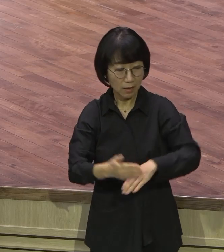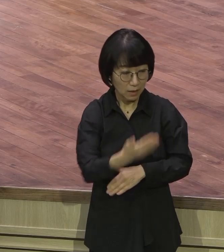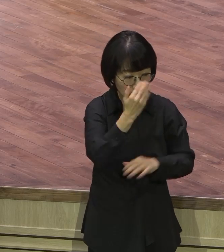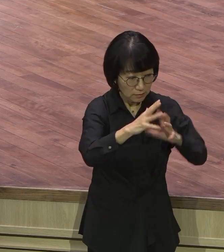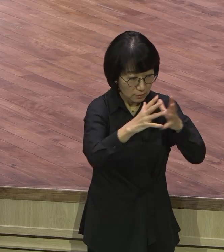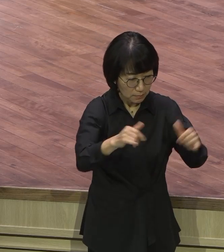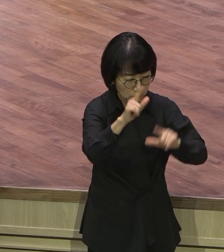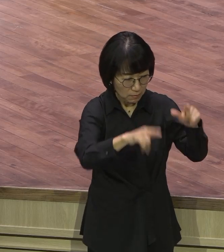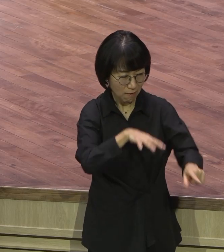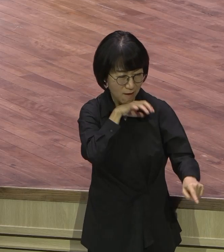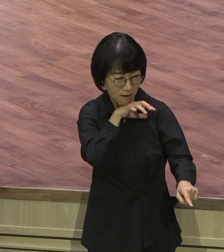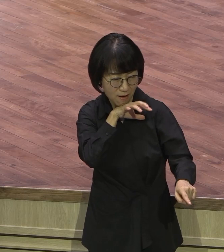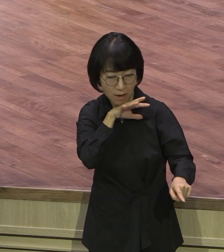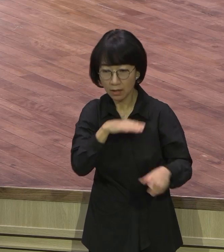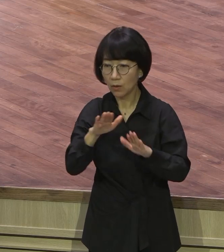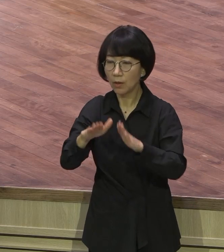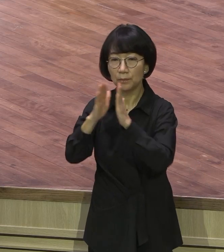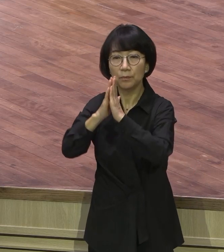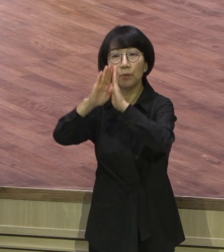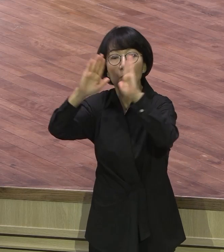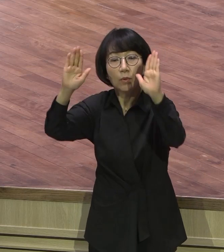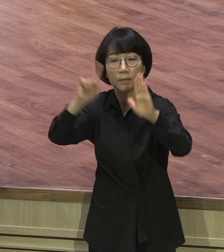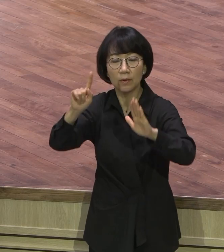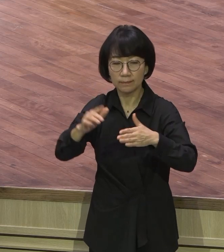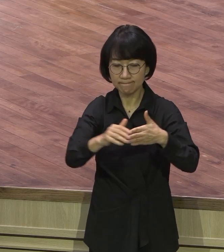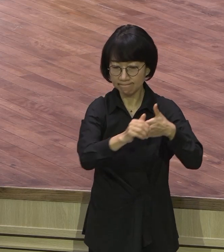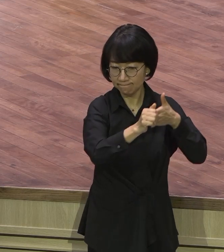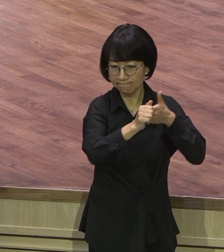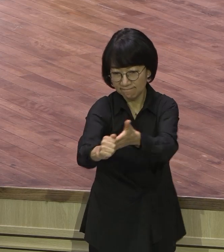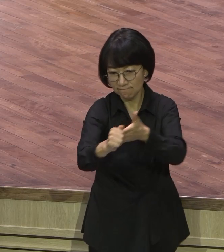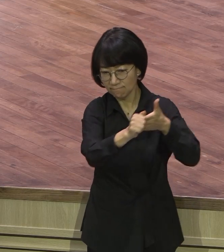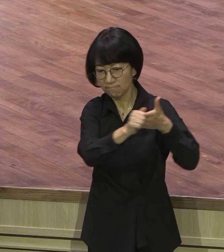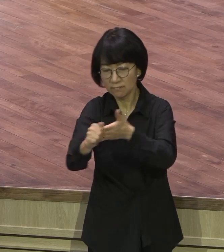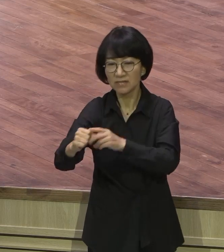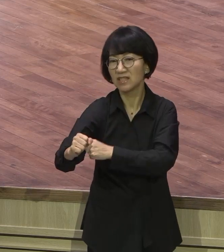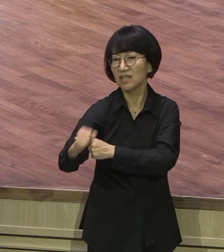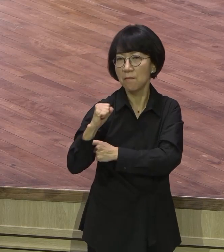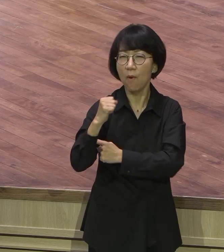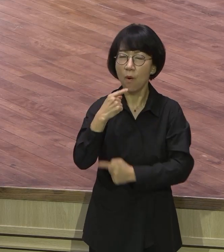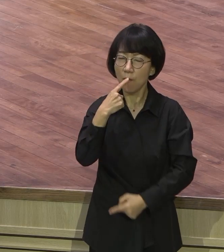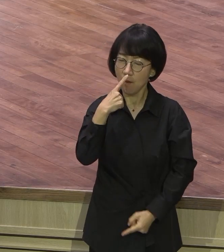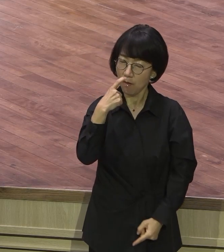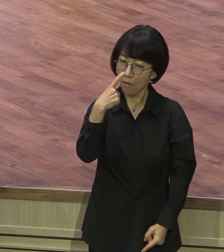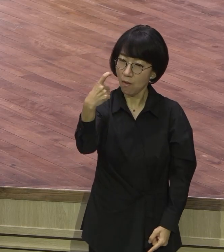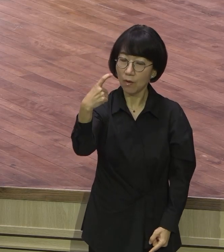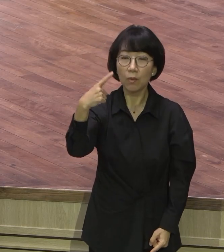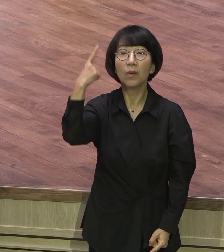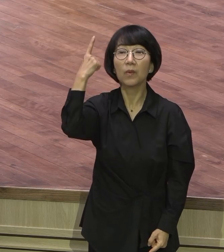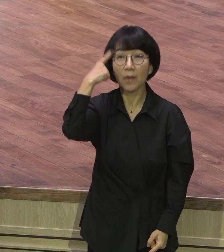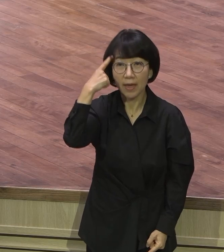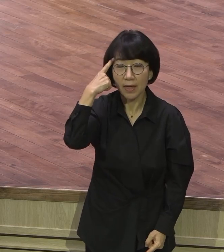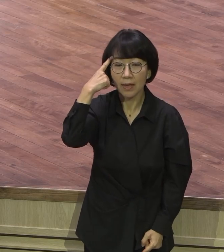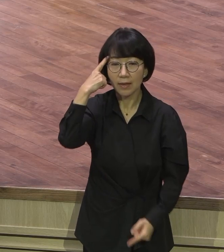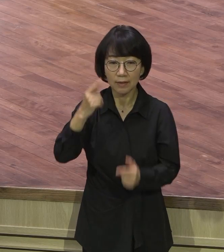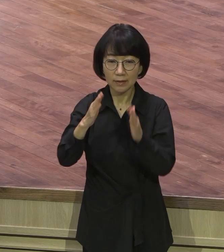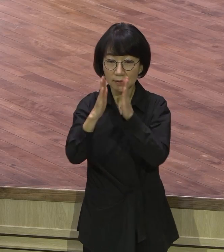백성들과 모세는 달랐어요. 모세의 리더십이 멋있고 빛나는 이유는 하나님과